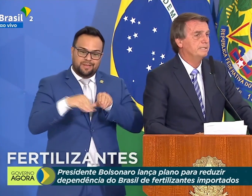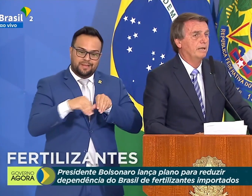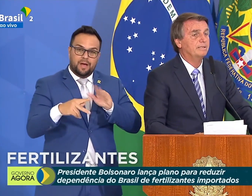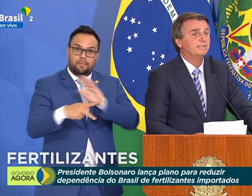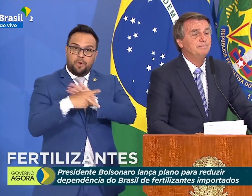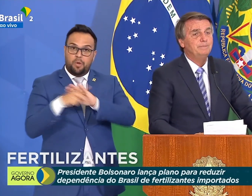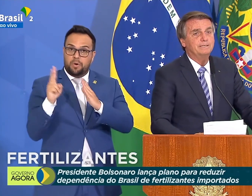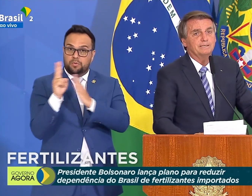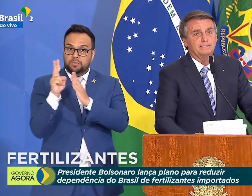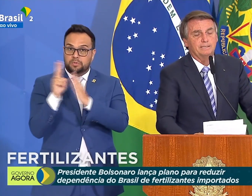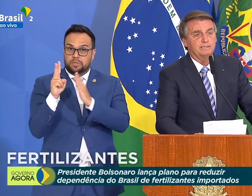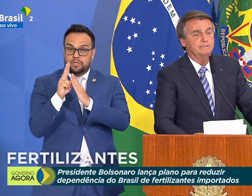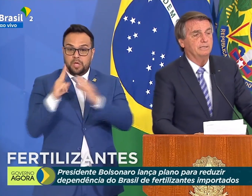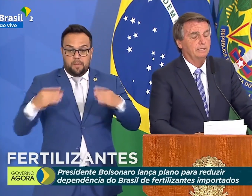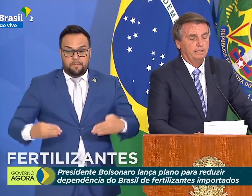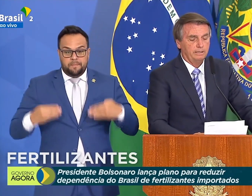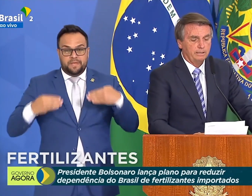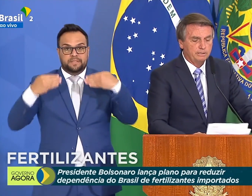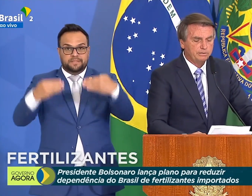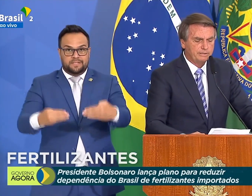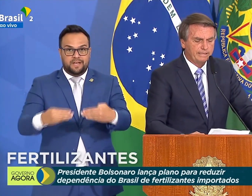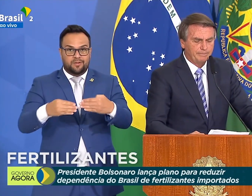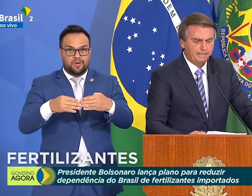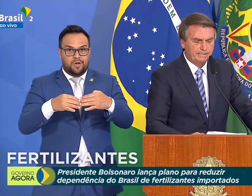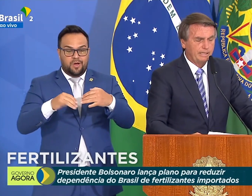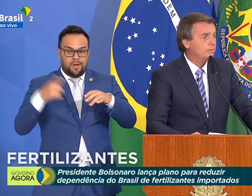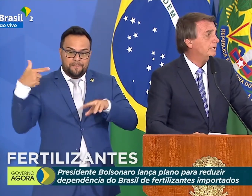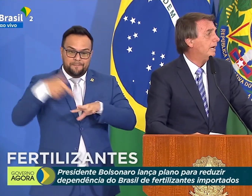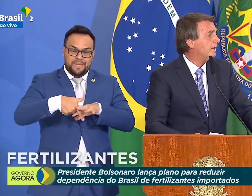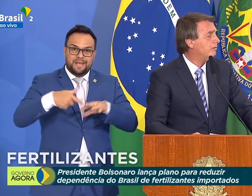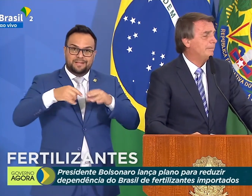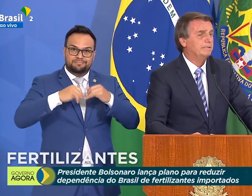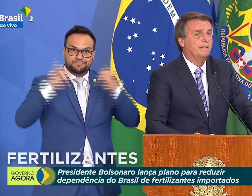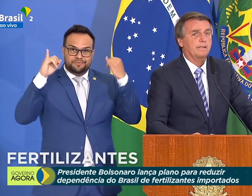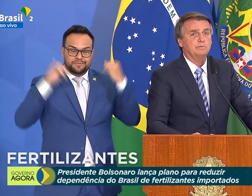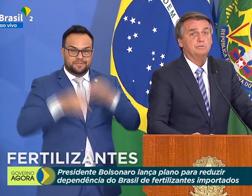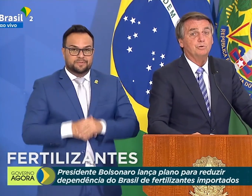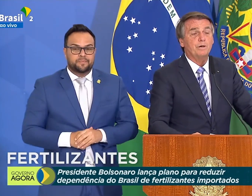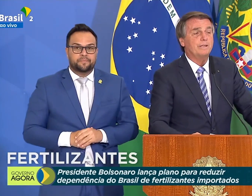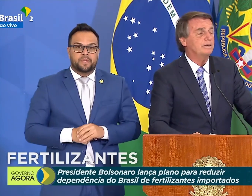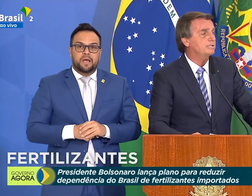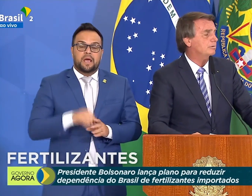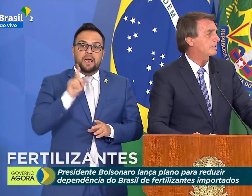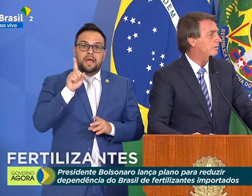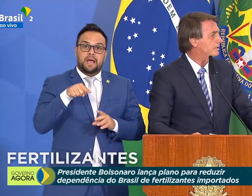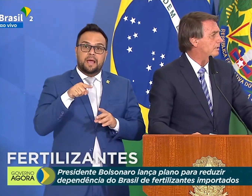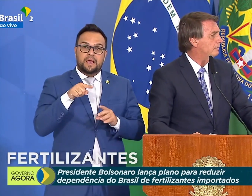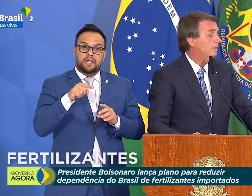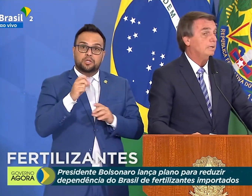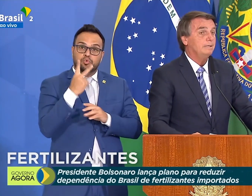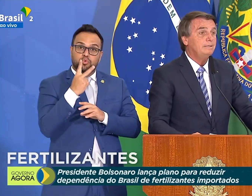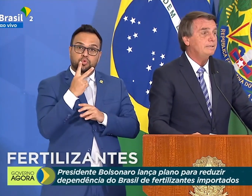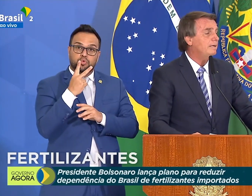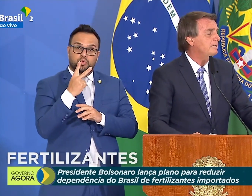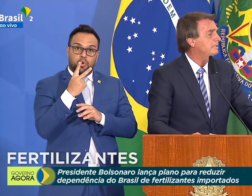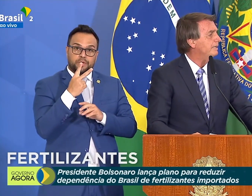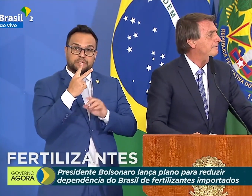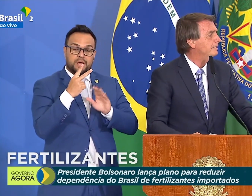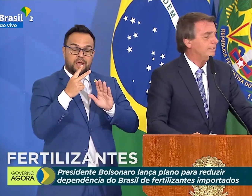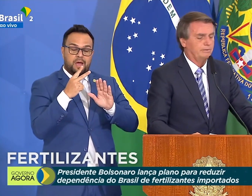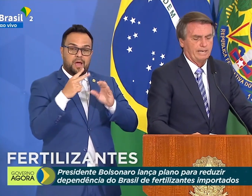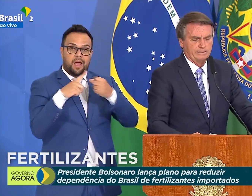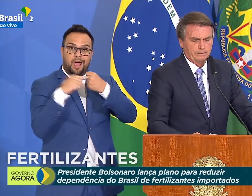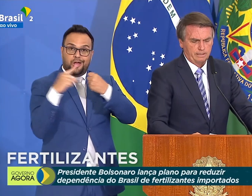do Ministério das Minas e Energia. Isso nada mais é do que a regulamentação de dois artigos da Constituição. Ninguém